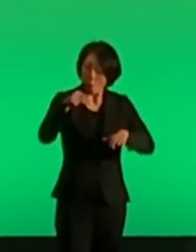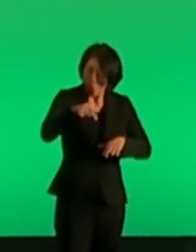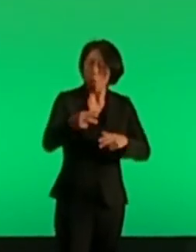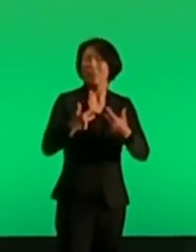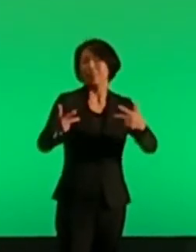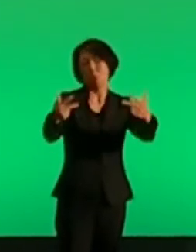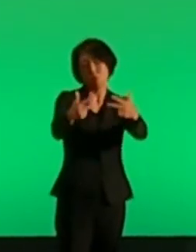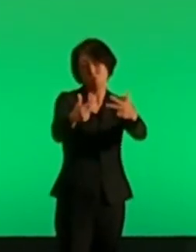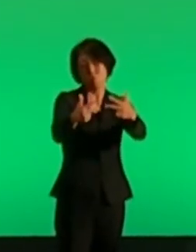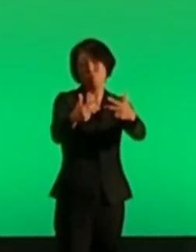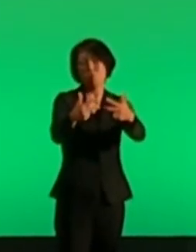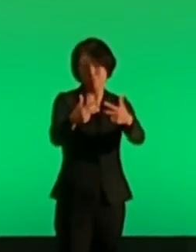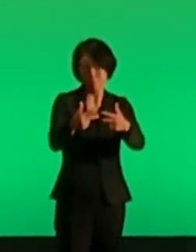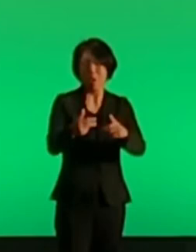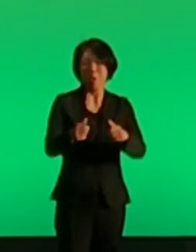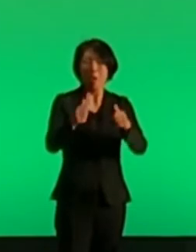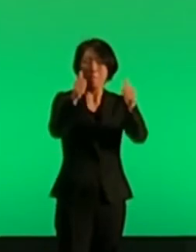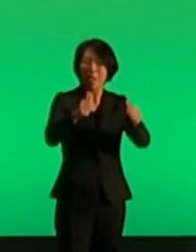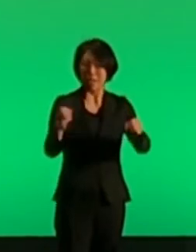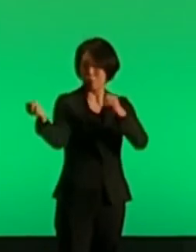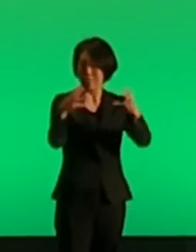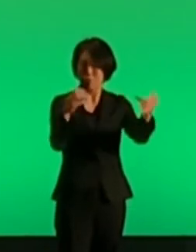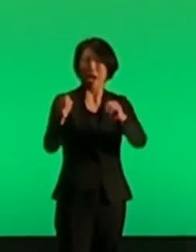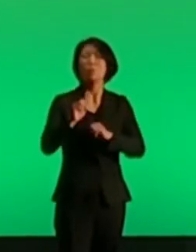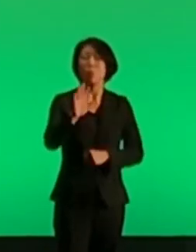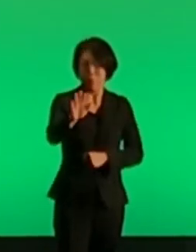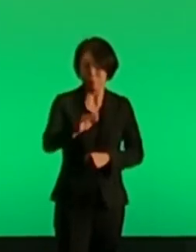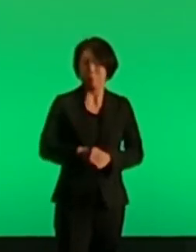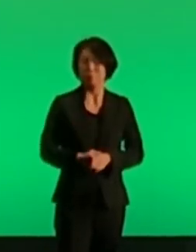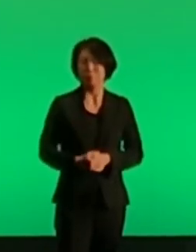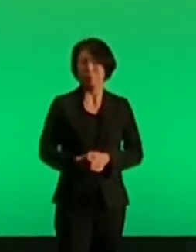ジウム、パネルディスカッションであります。